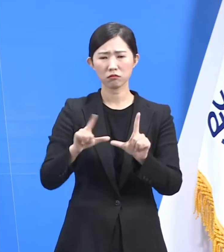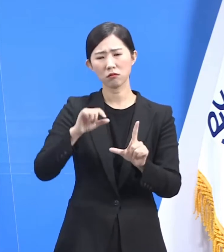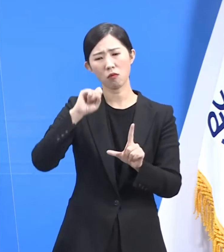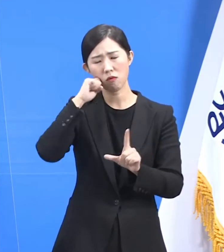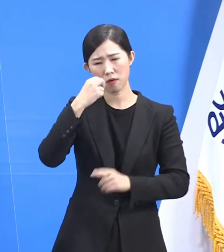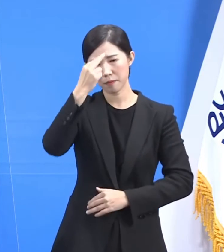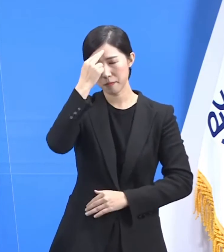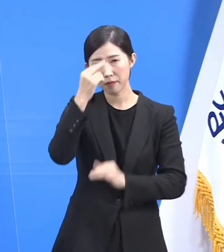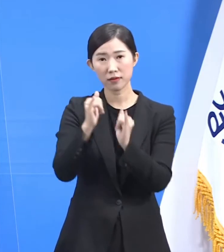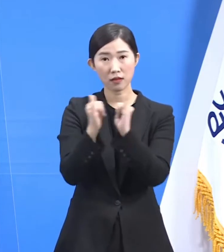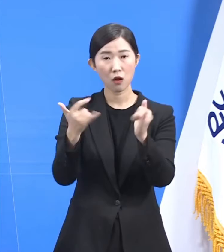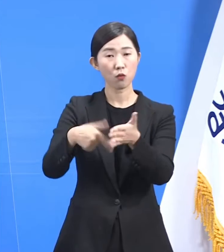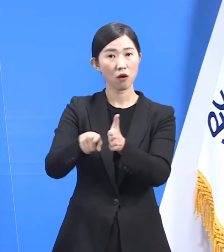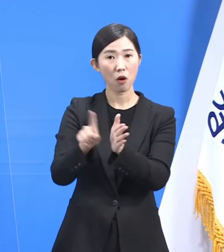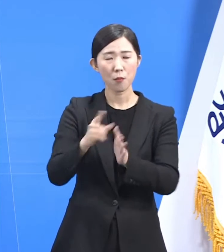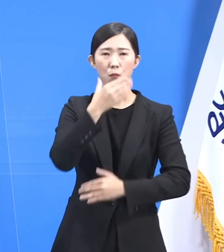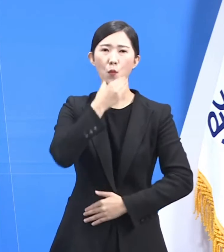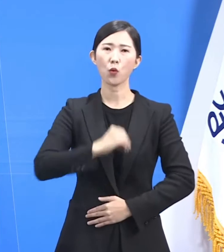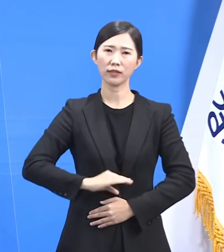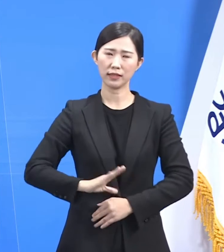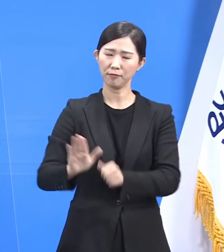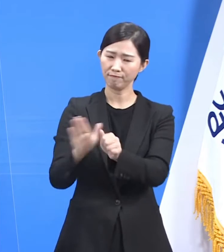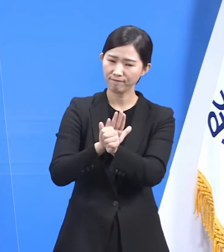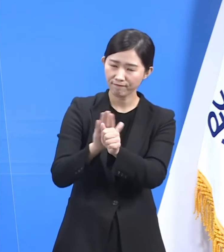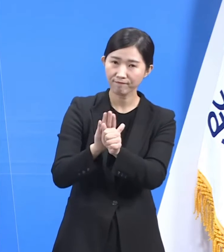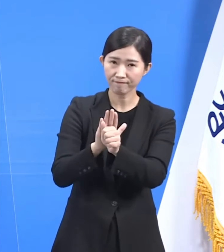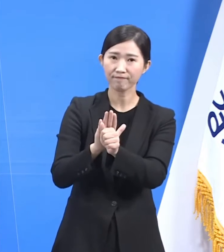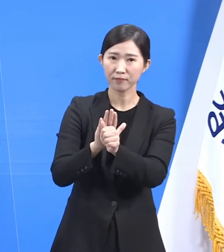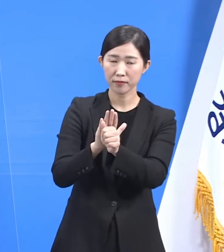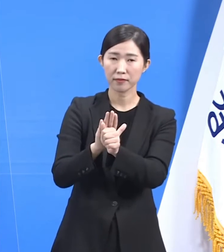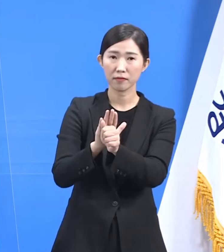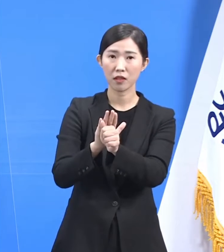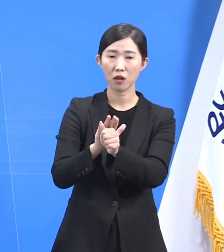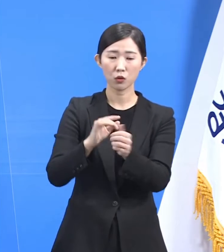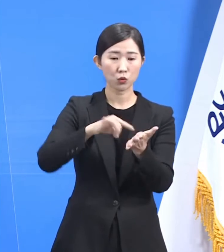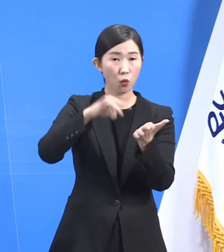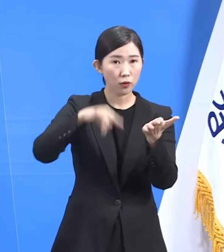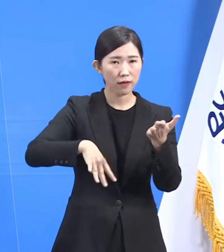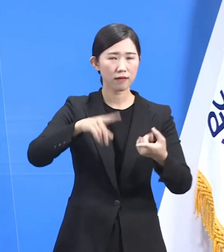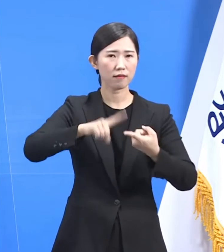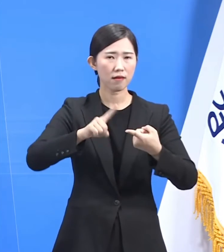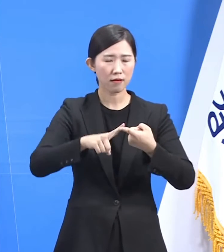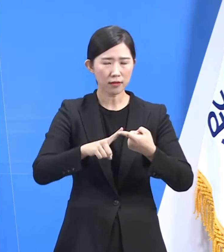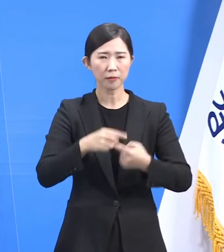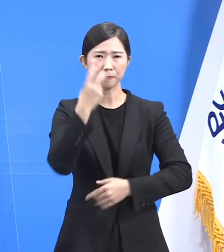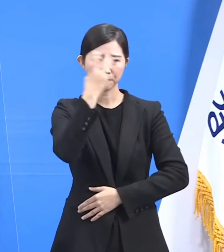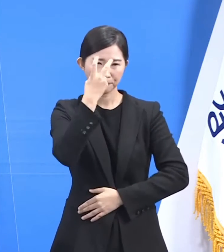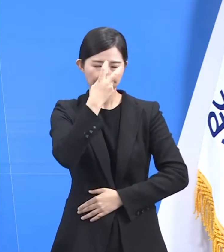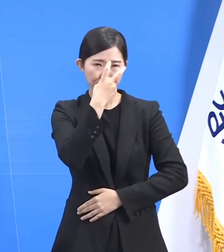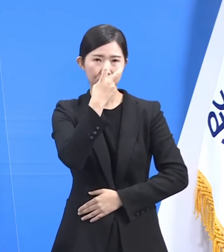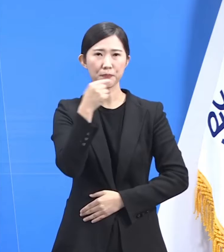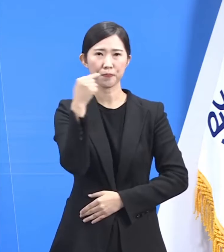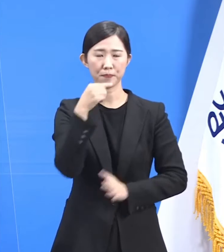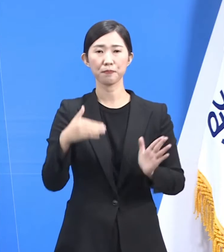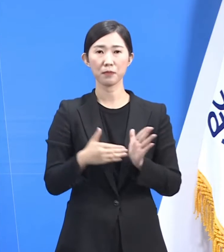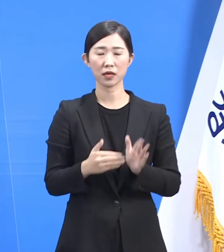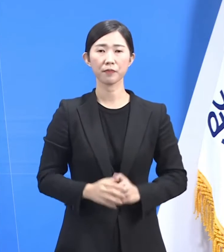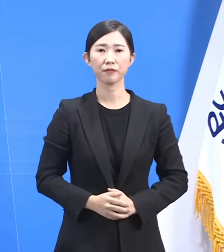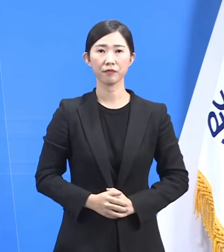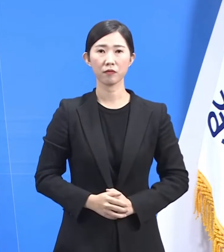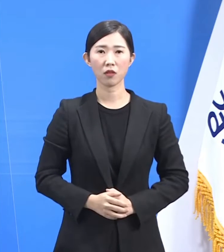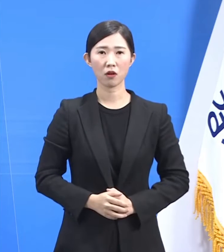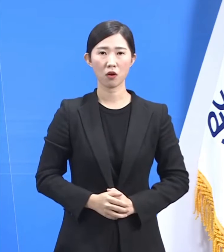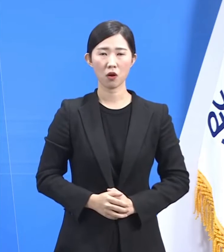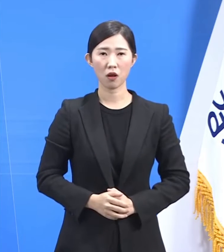어려운 도민들에게는 복지와 배려로 보듬으며 조세 정의를 실현했습니다. 공동체를